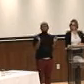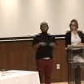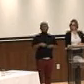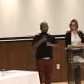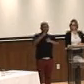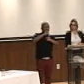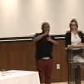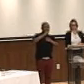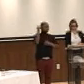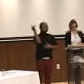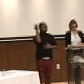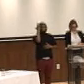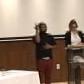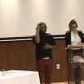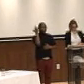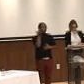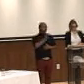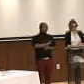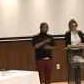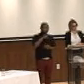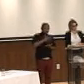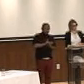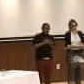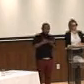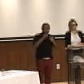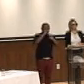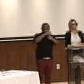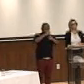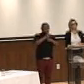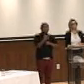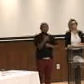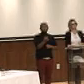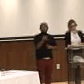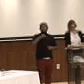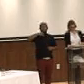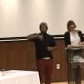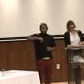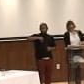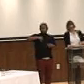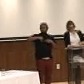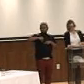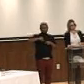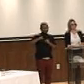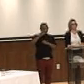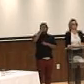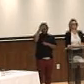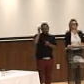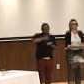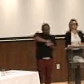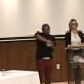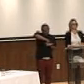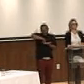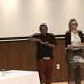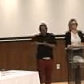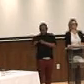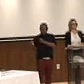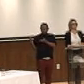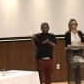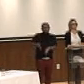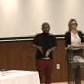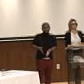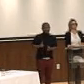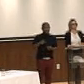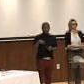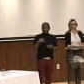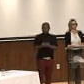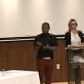instituto amadurecer. Nós começamos no IFB em 2009. Viemos para cá várias pessoas de outros institutos, inclusive nós dois.